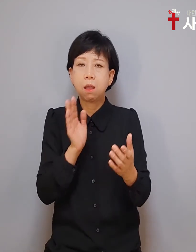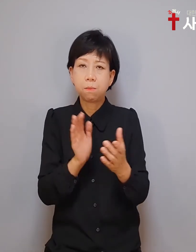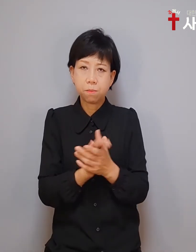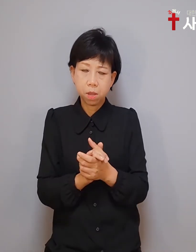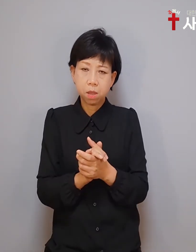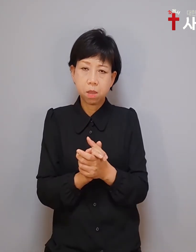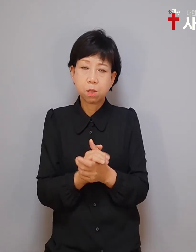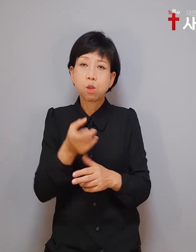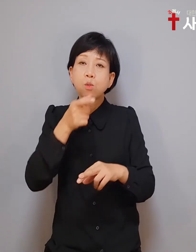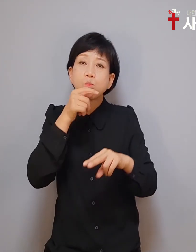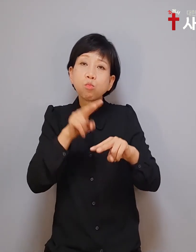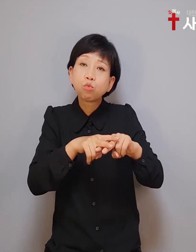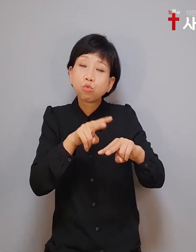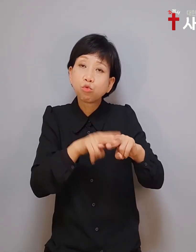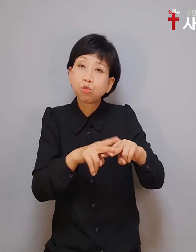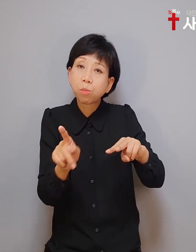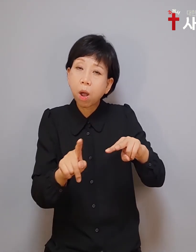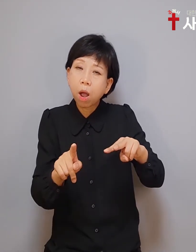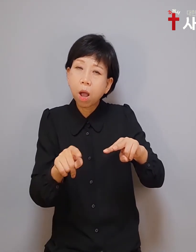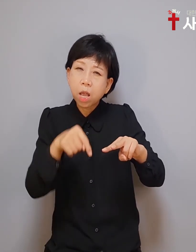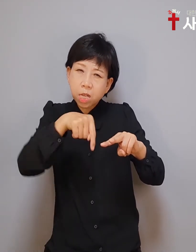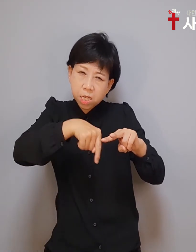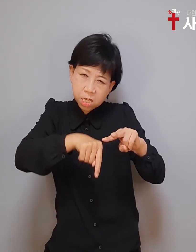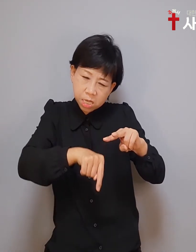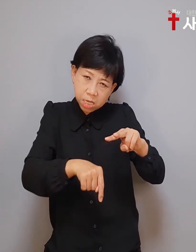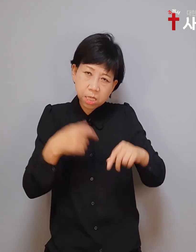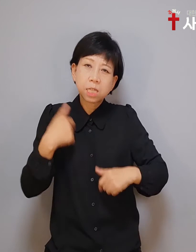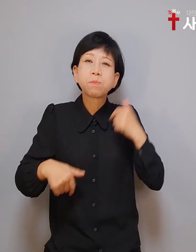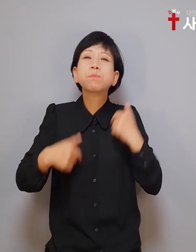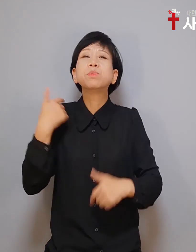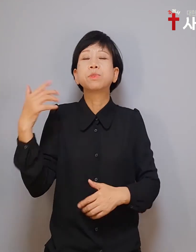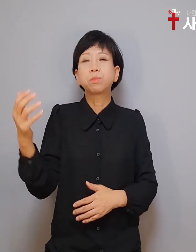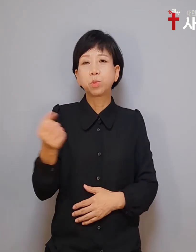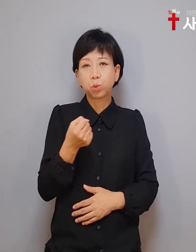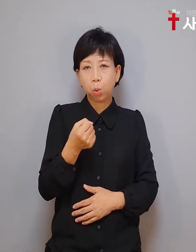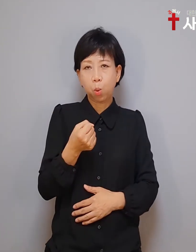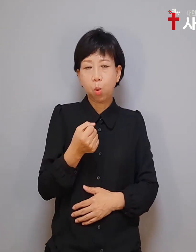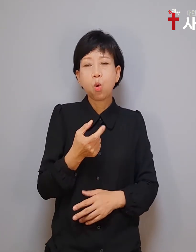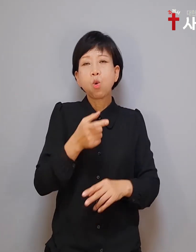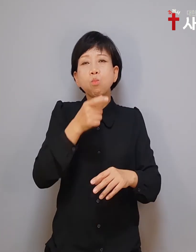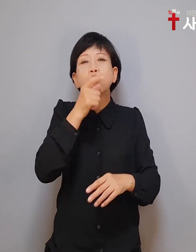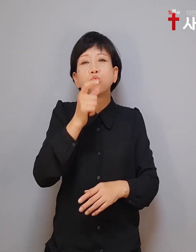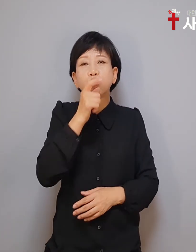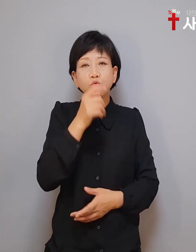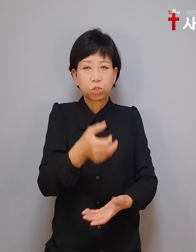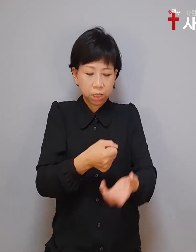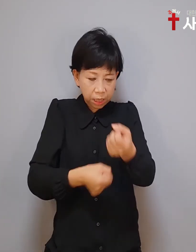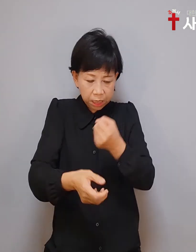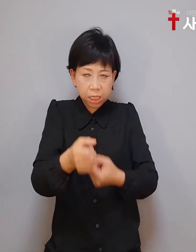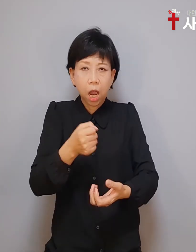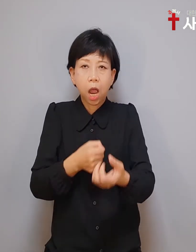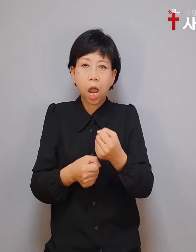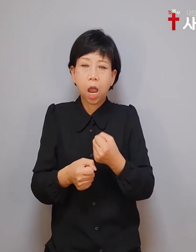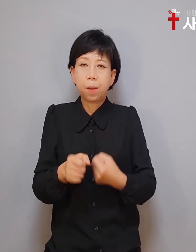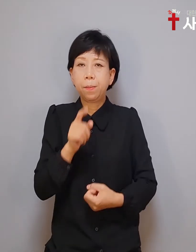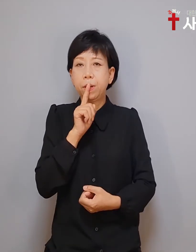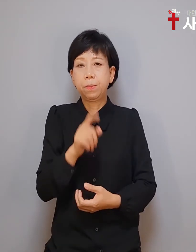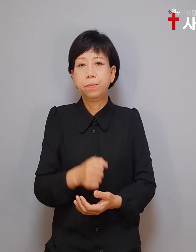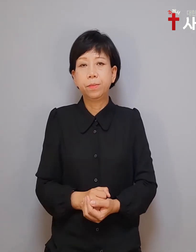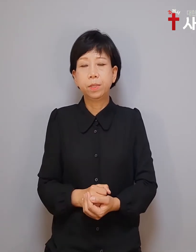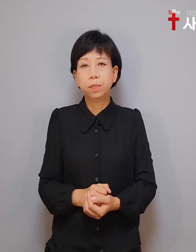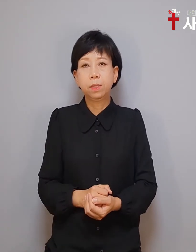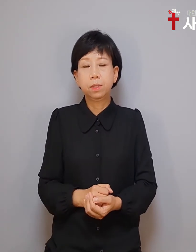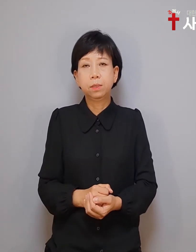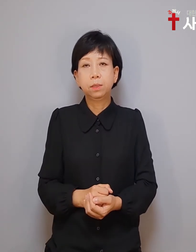기르긴 기르는데 뭐로요? 기쁨으로 기러야 된다 말씀합니다. 느헤미야 8장 10절에도